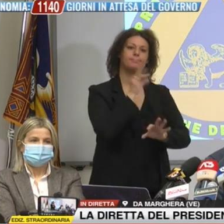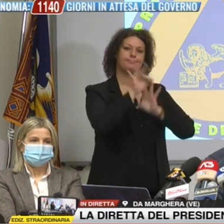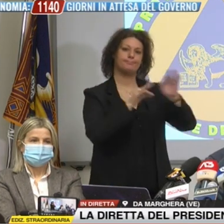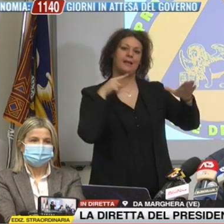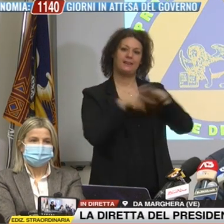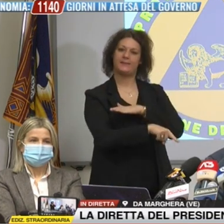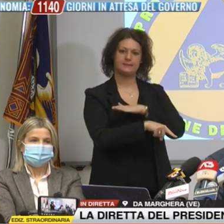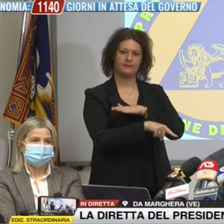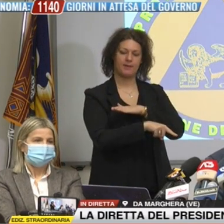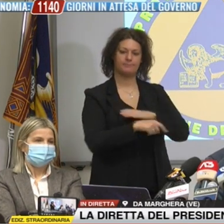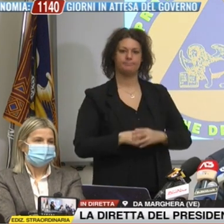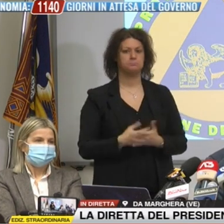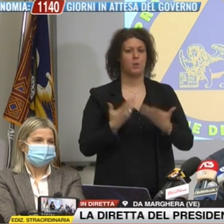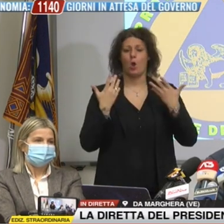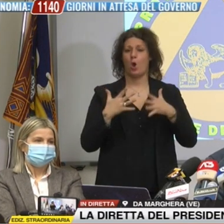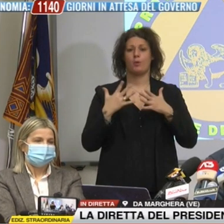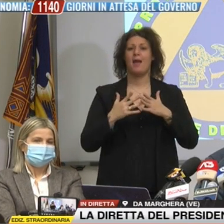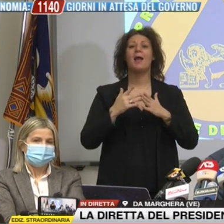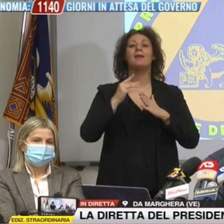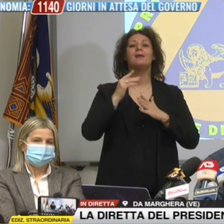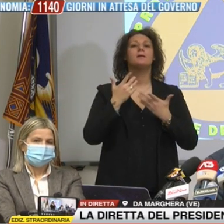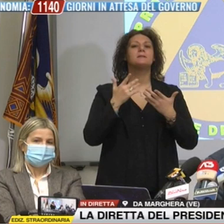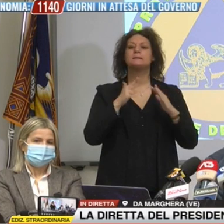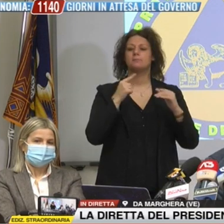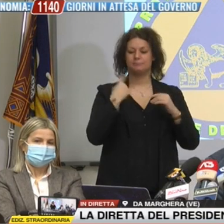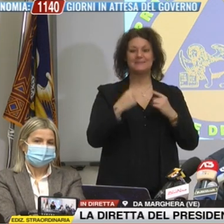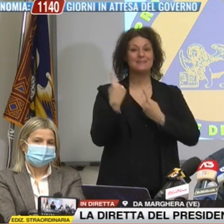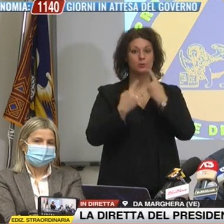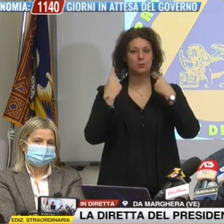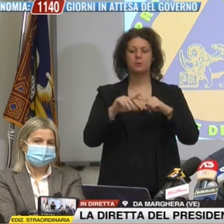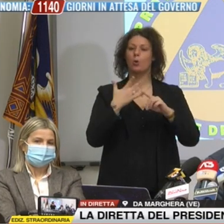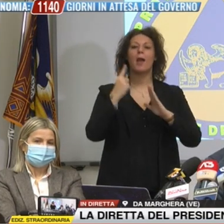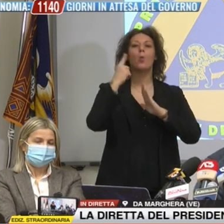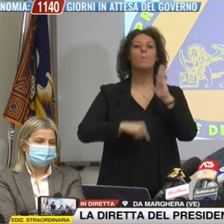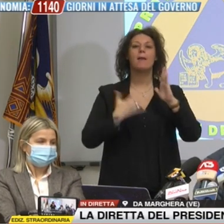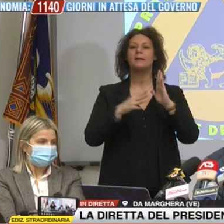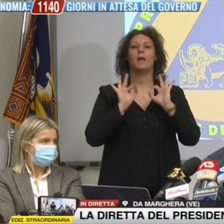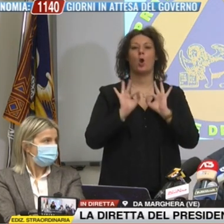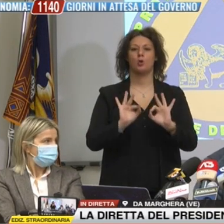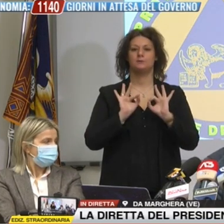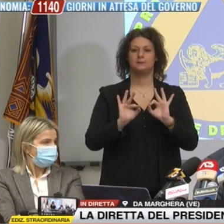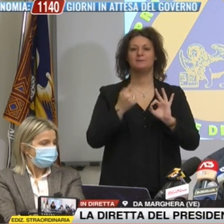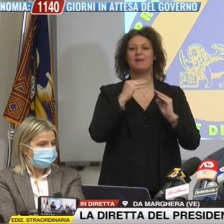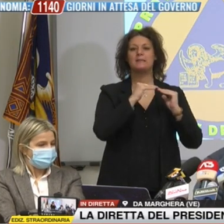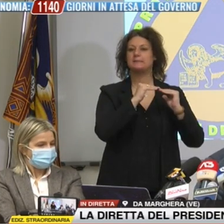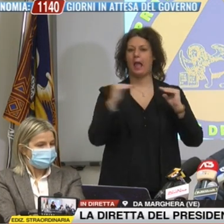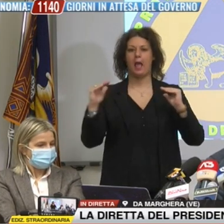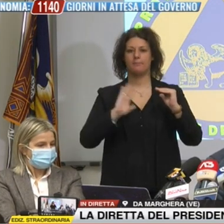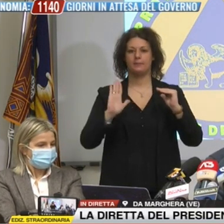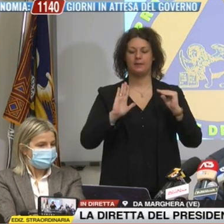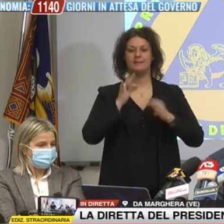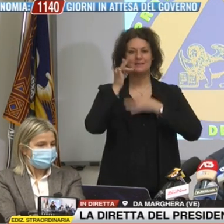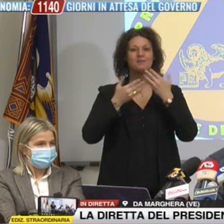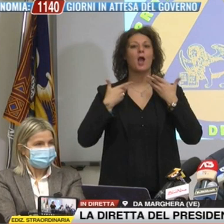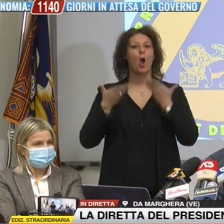E questo è un dato ormai stabile da più di un mese. Quindi se oggi abbiamo avuto